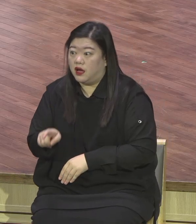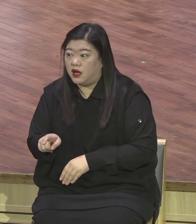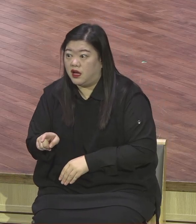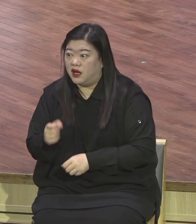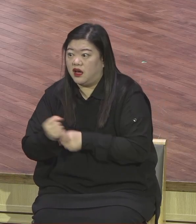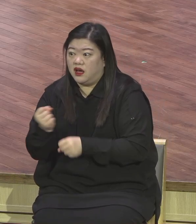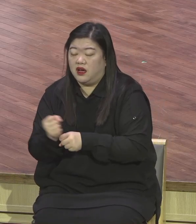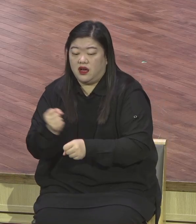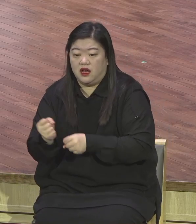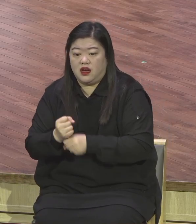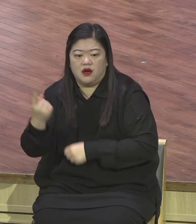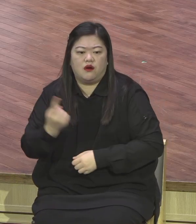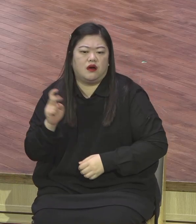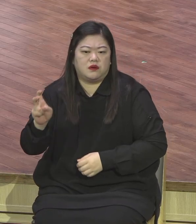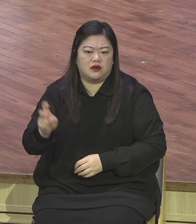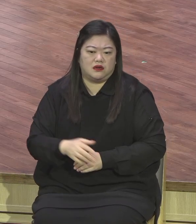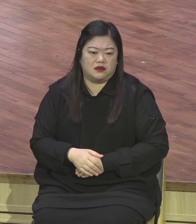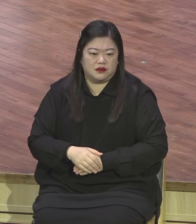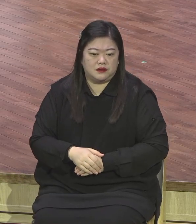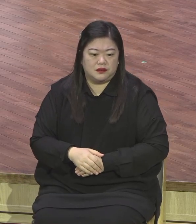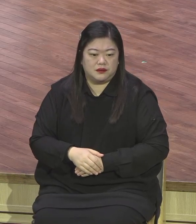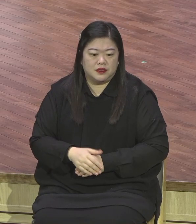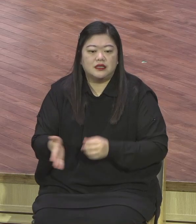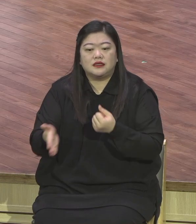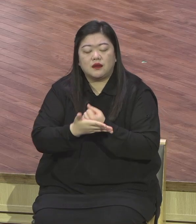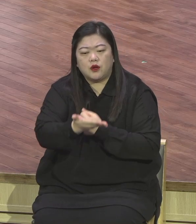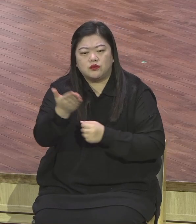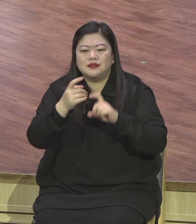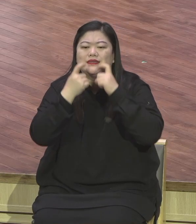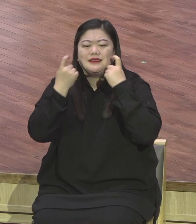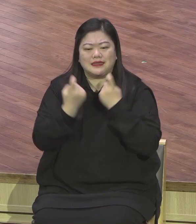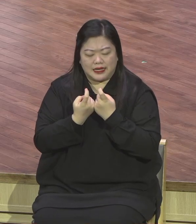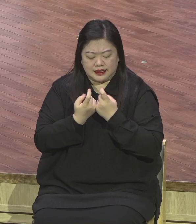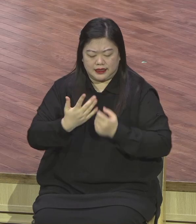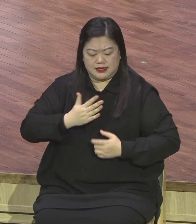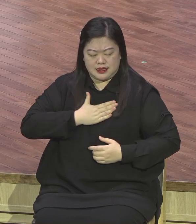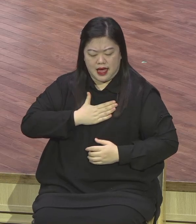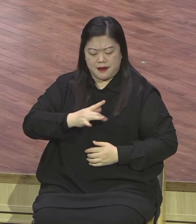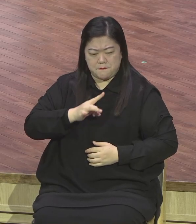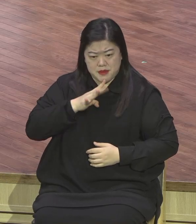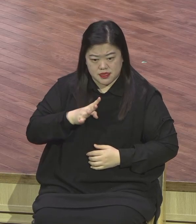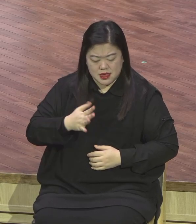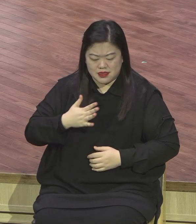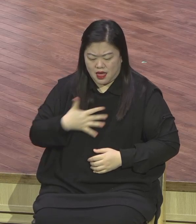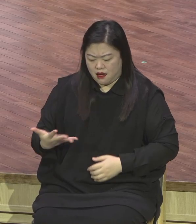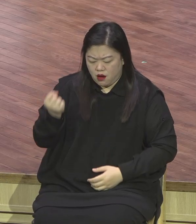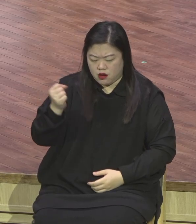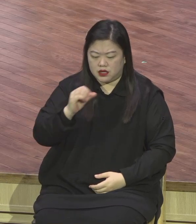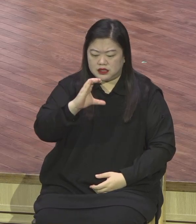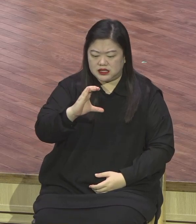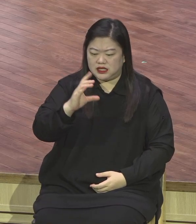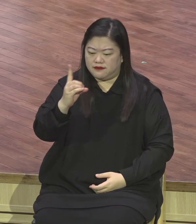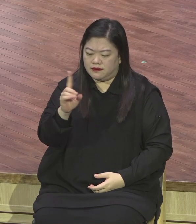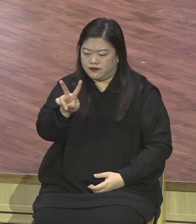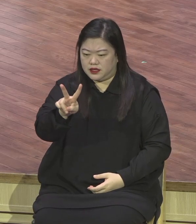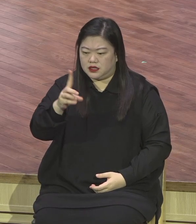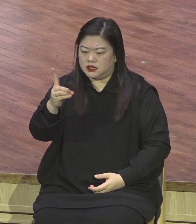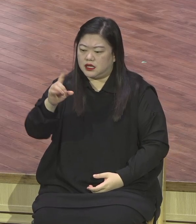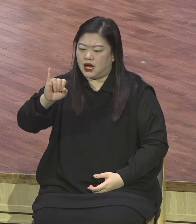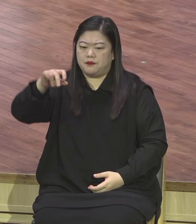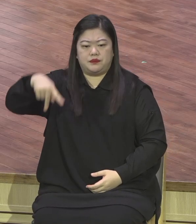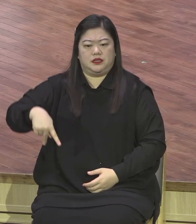가지고 다 적어보세요. 제가 말씀드리지만은 막연한 기도는 막연한 응답받아요. 아시겠어요?